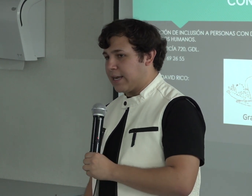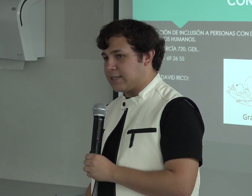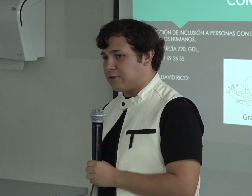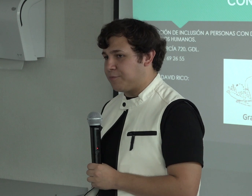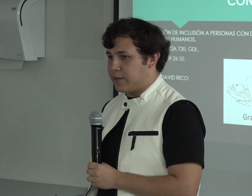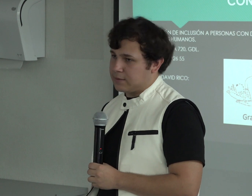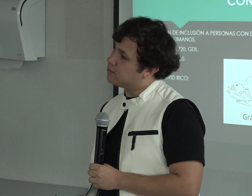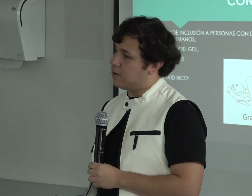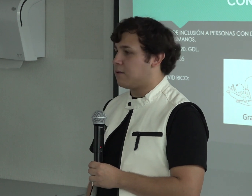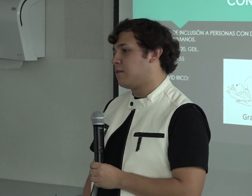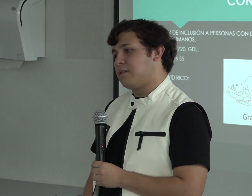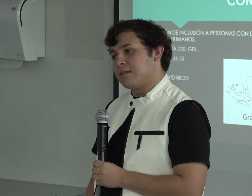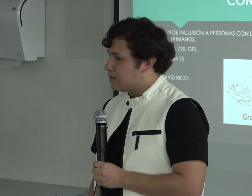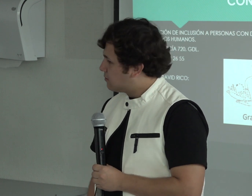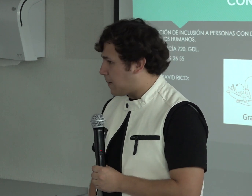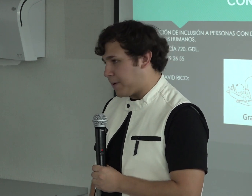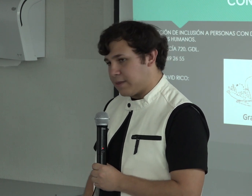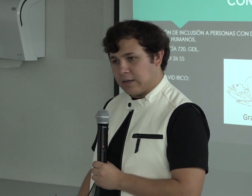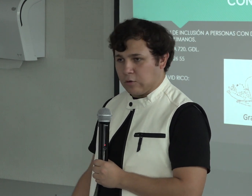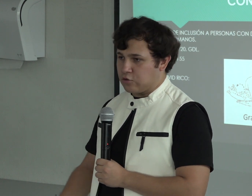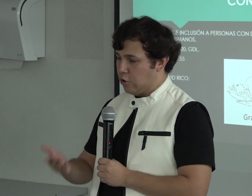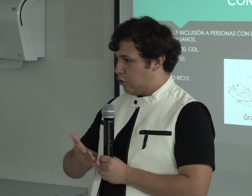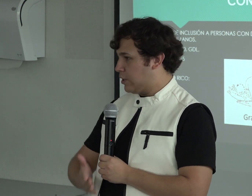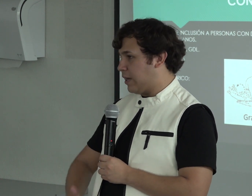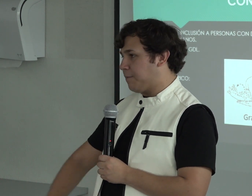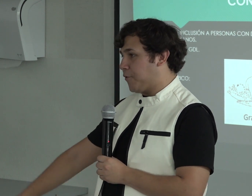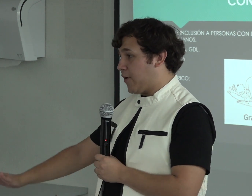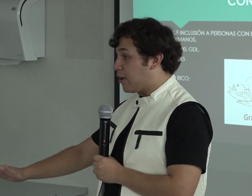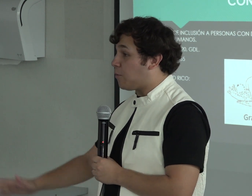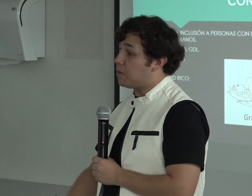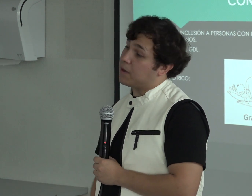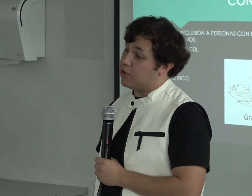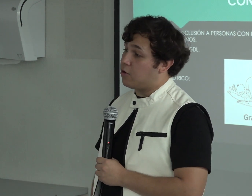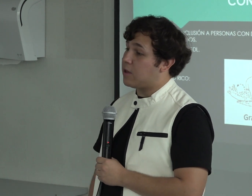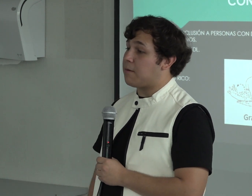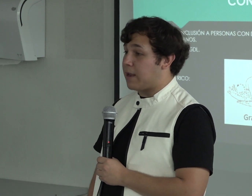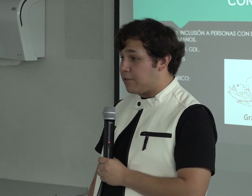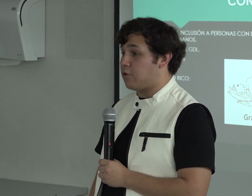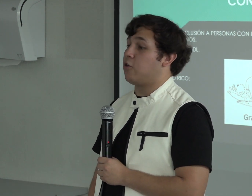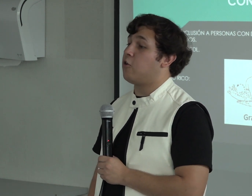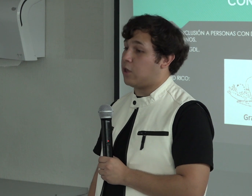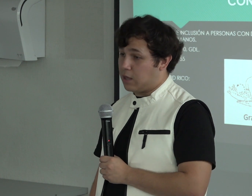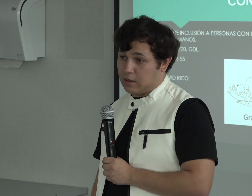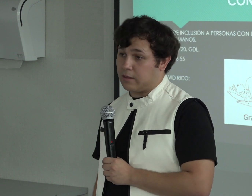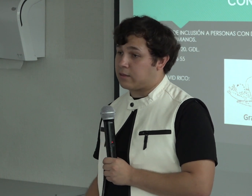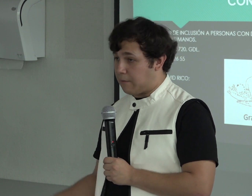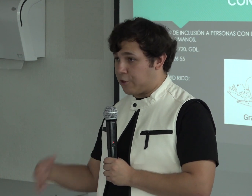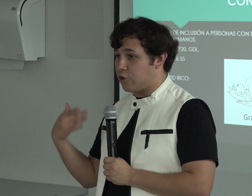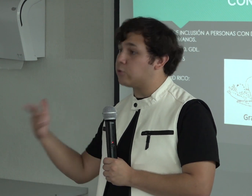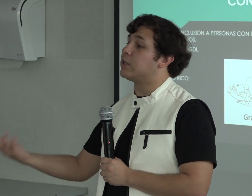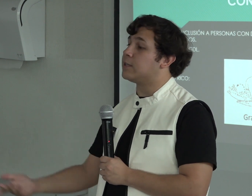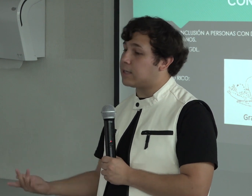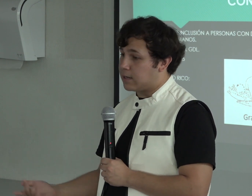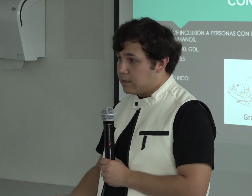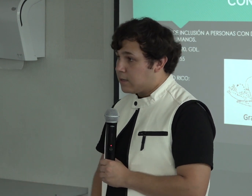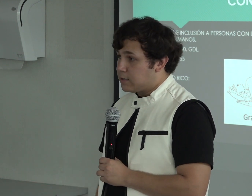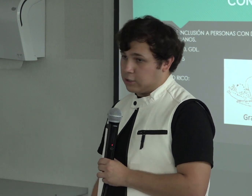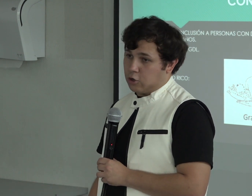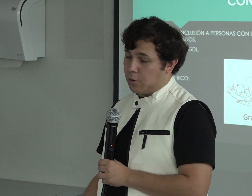en un mes, no. Se aprende con todo el tiempo y conviviendo y hablándolo y sabiéndolo utilizar. Si no convivo